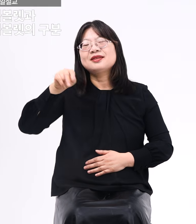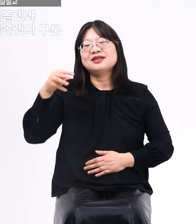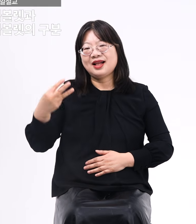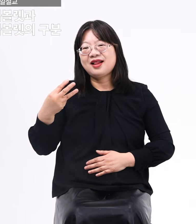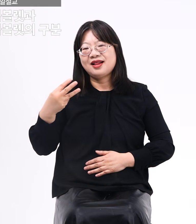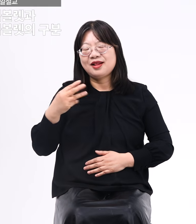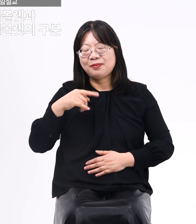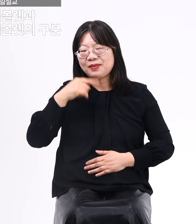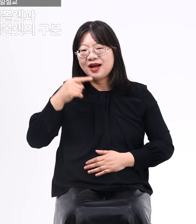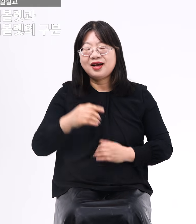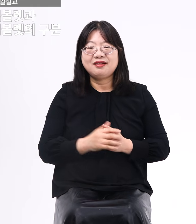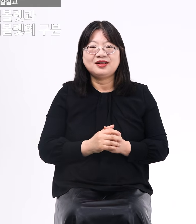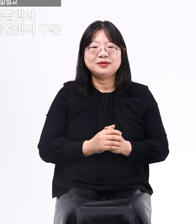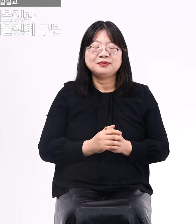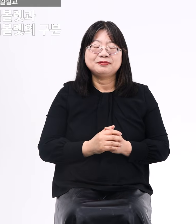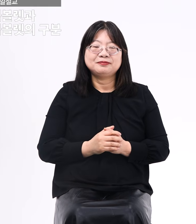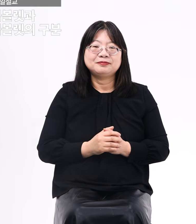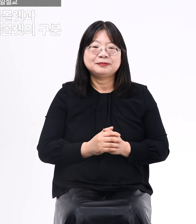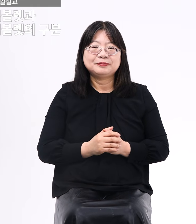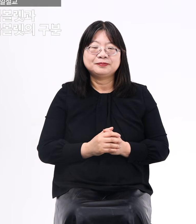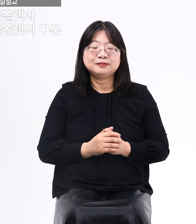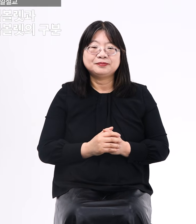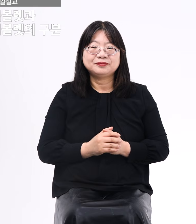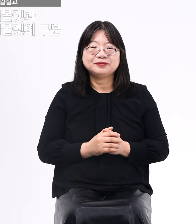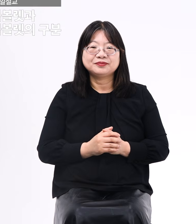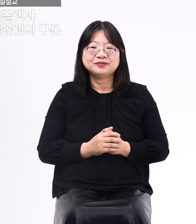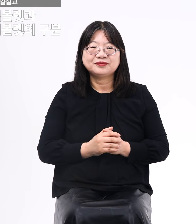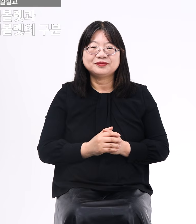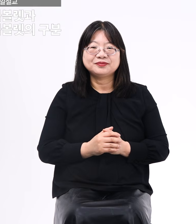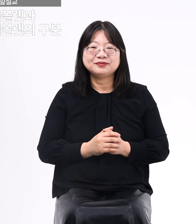쌀 못합니다. 그러니까